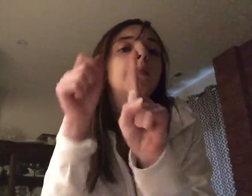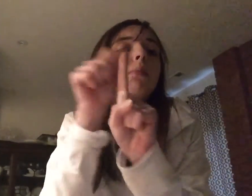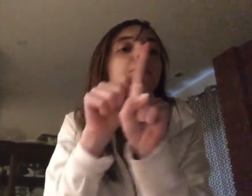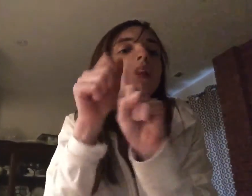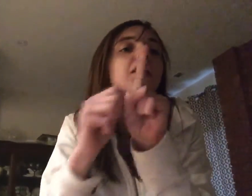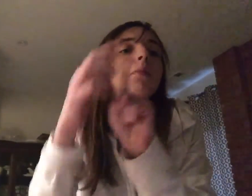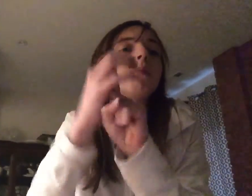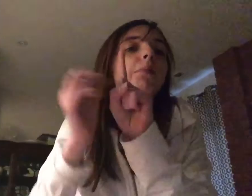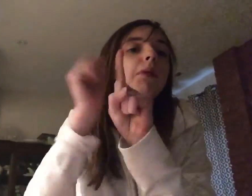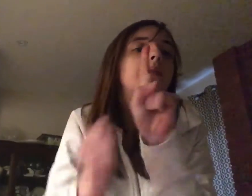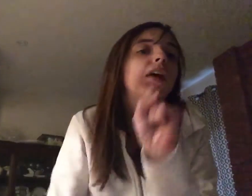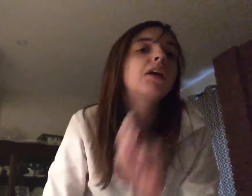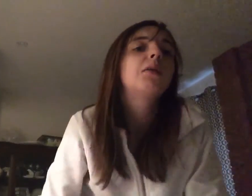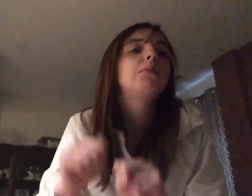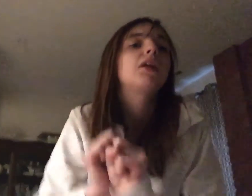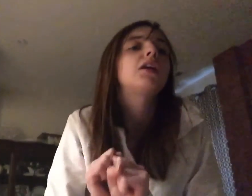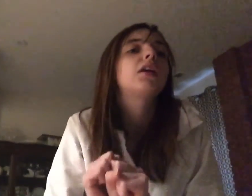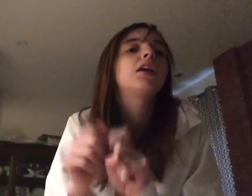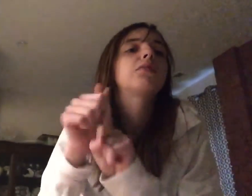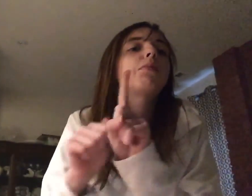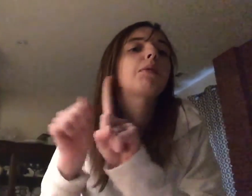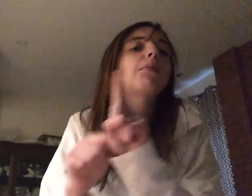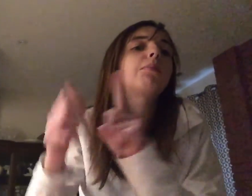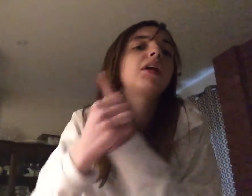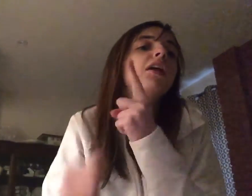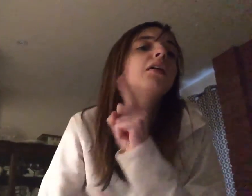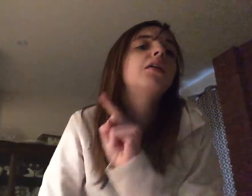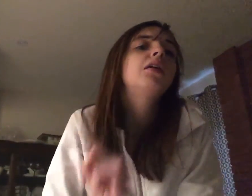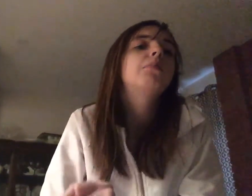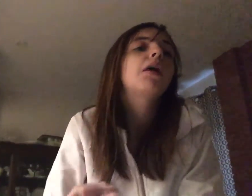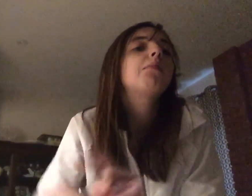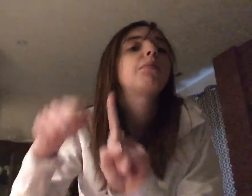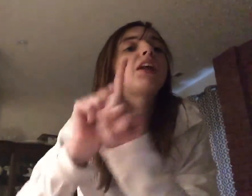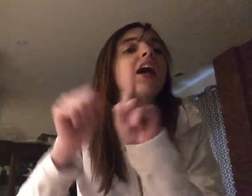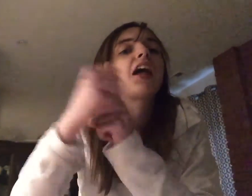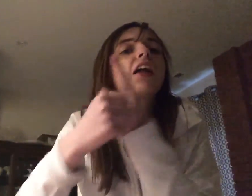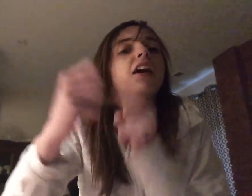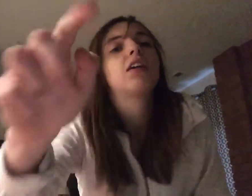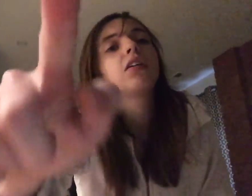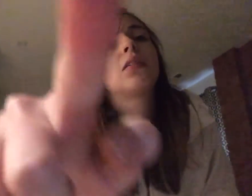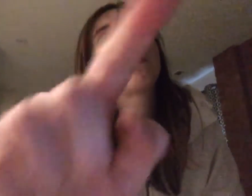ba-ba-banana, ba-ba-banana. B-E is for ba-ba-banana, ba-ba-banana.